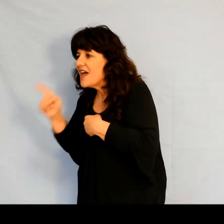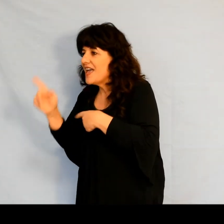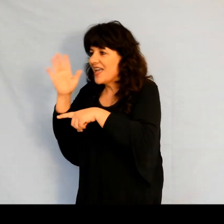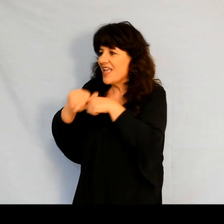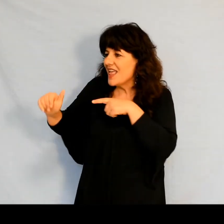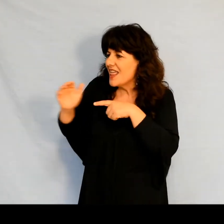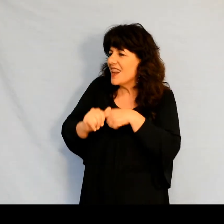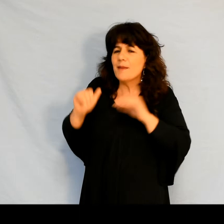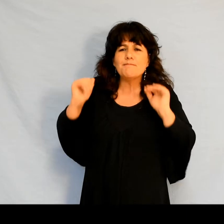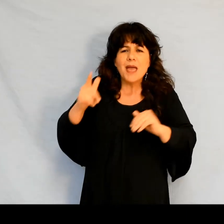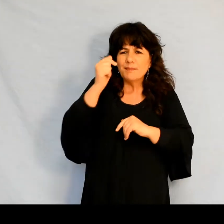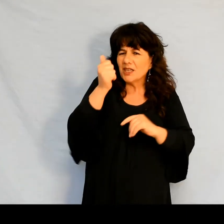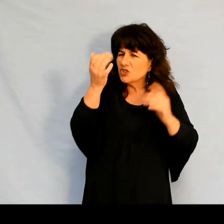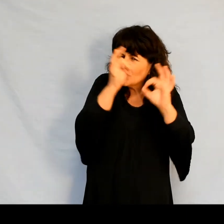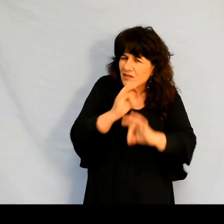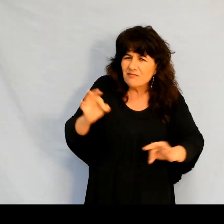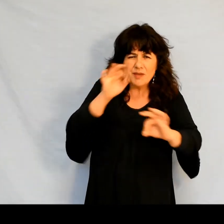argent, sans rien payer.